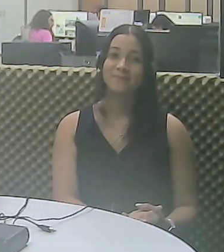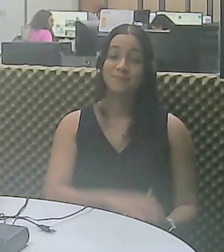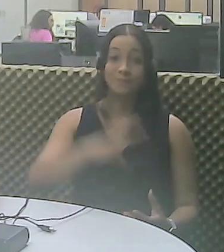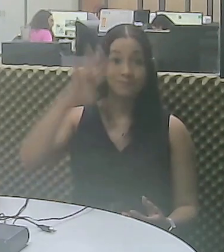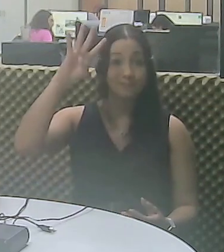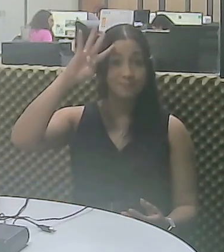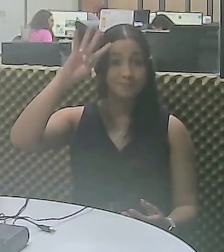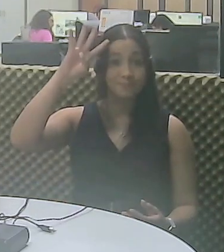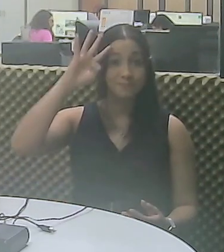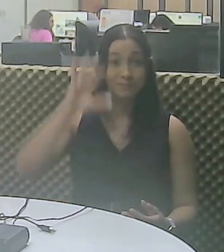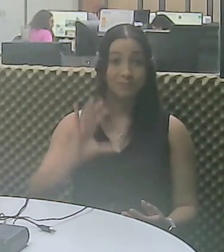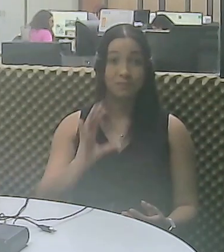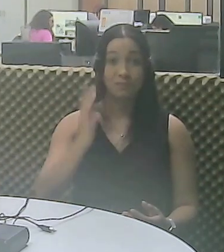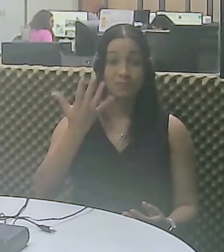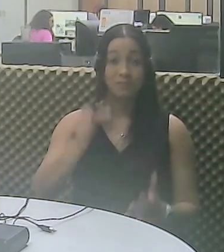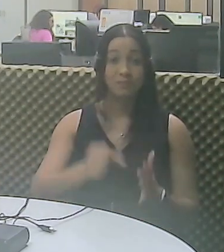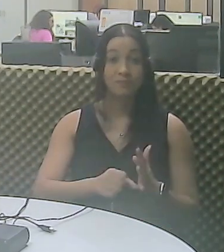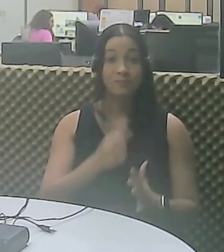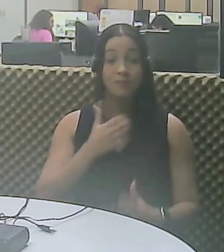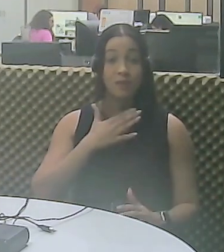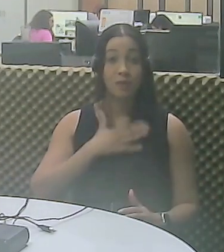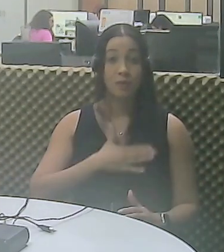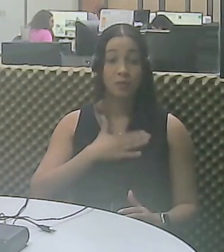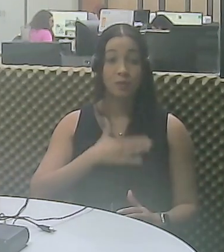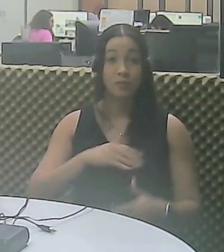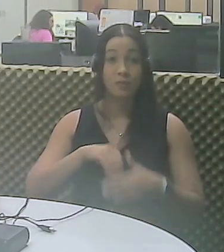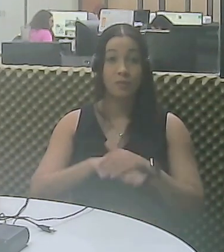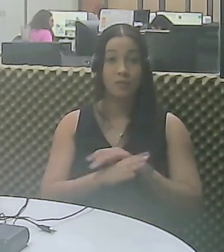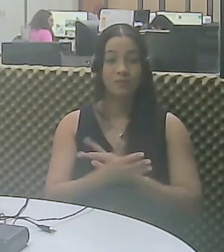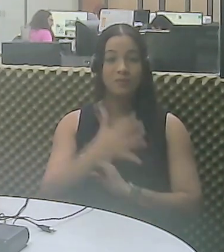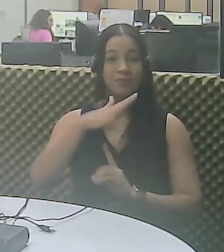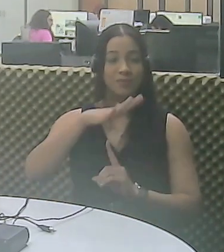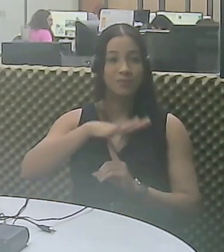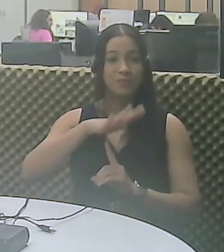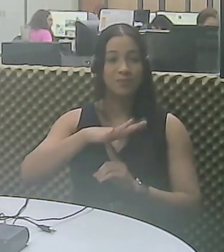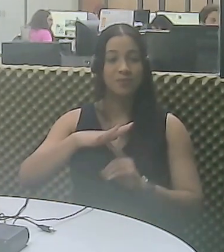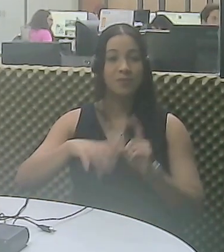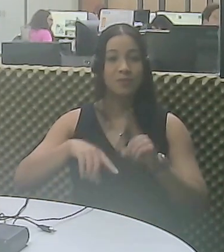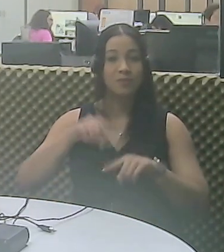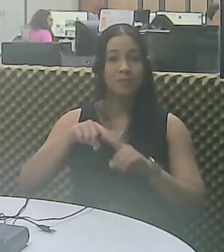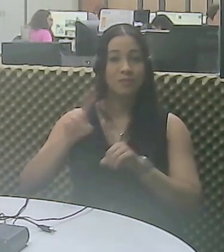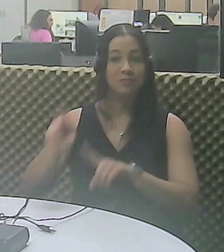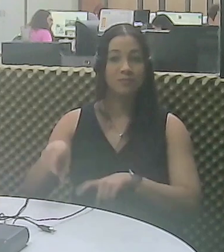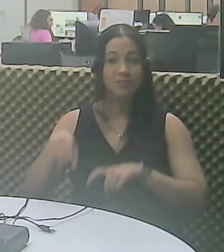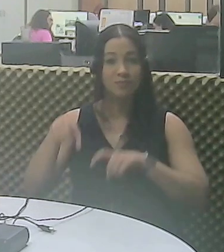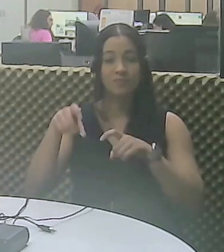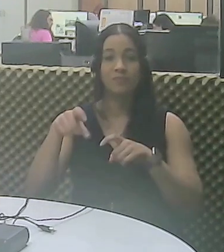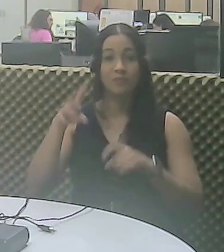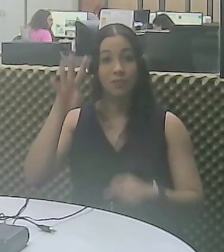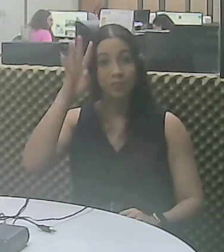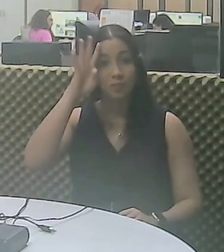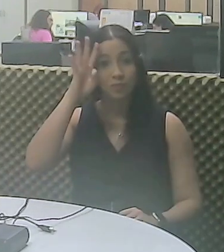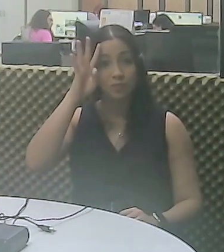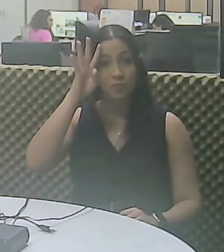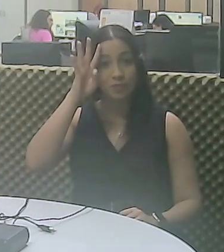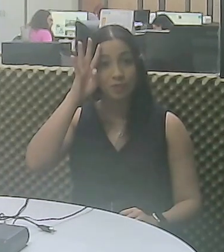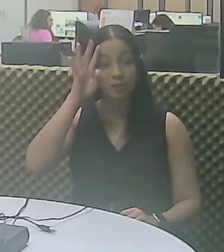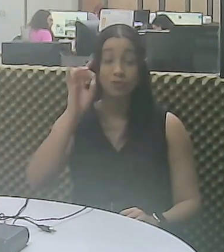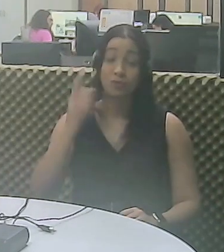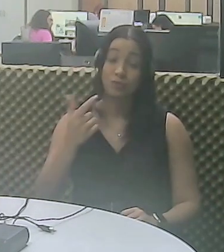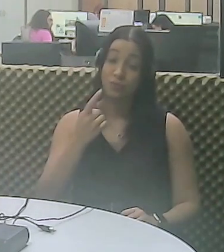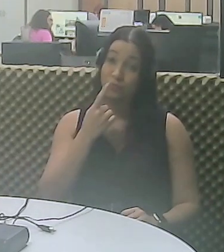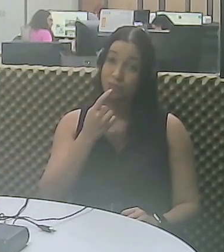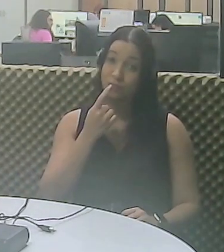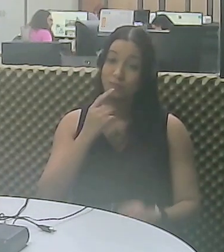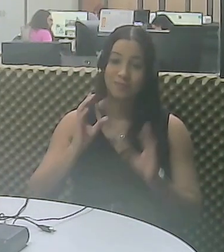Nesta quarta-feira ocorre a primeira edição de agosto da tradicional Feira de Produtos Rurais, que é montada às quartas, exceto